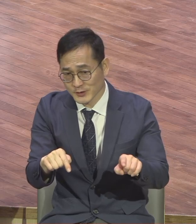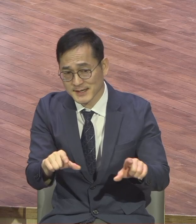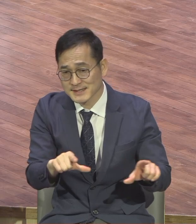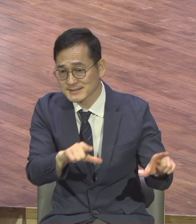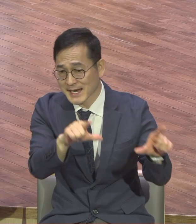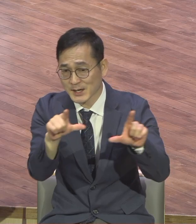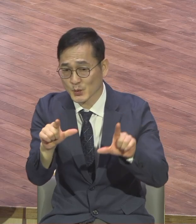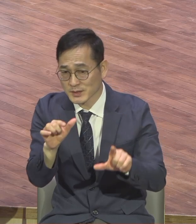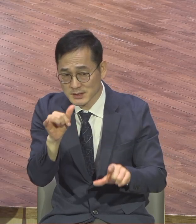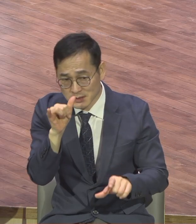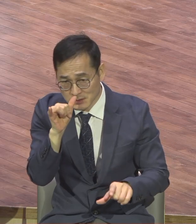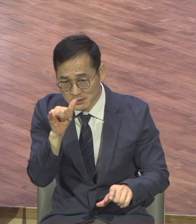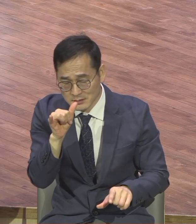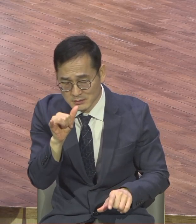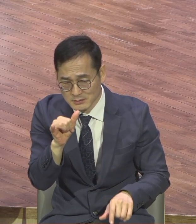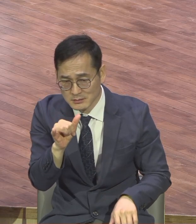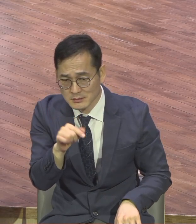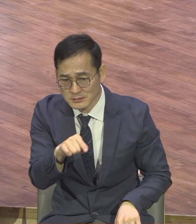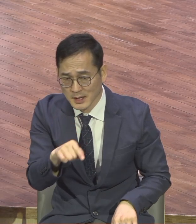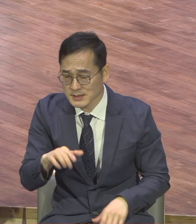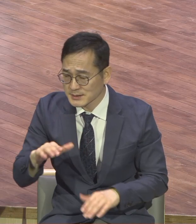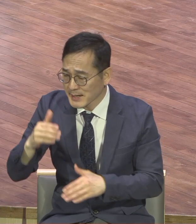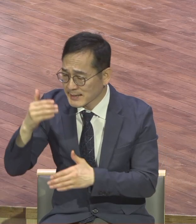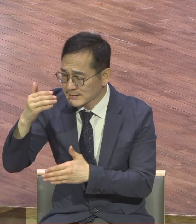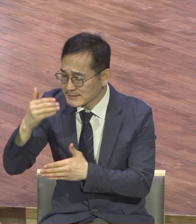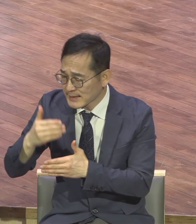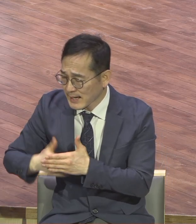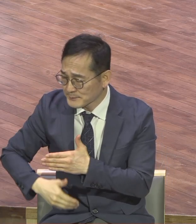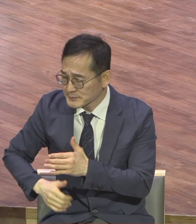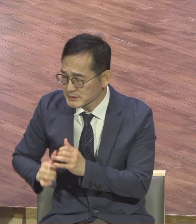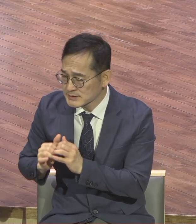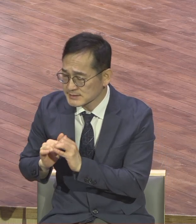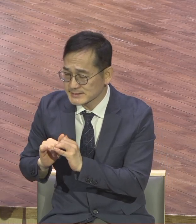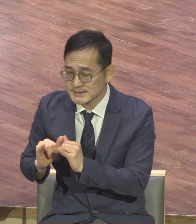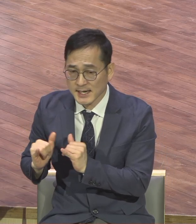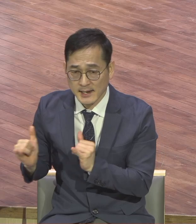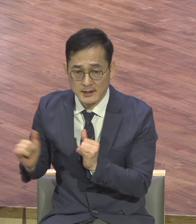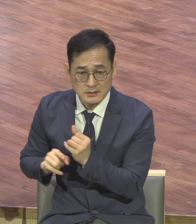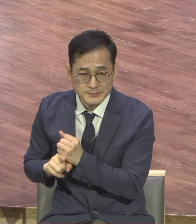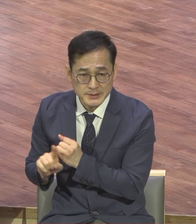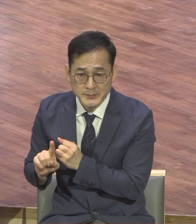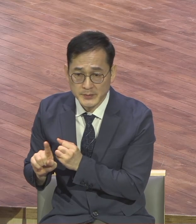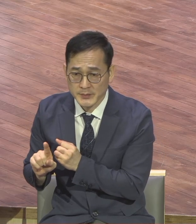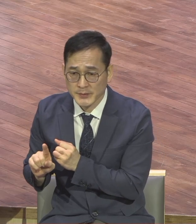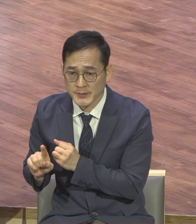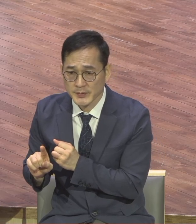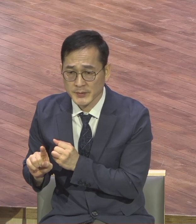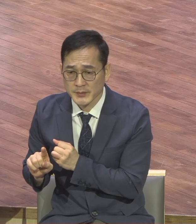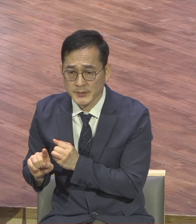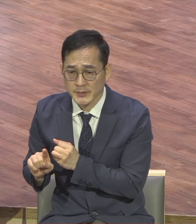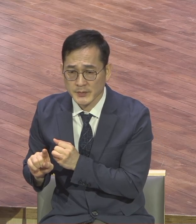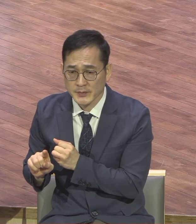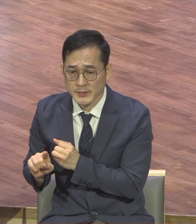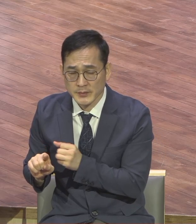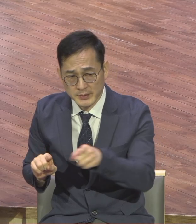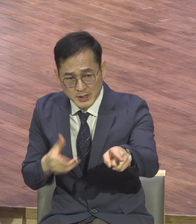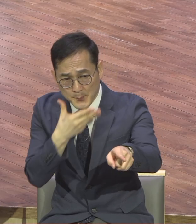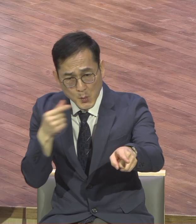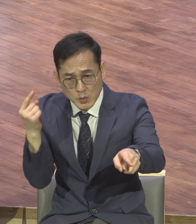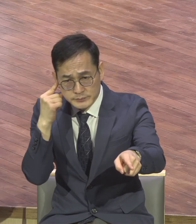자다, 이 일을 위해서 하나님이 남겨놨다, 남은 자로서의 이 정체성을